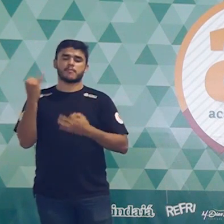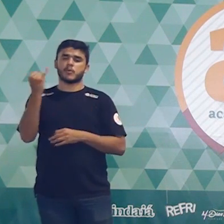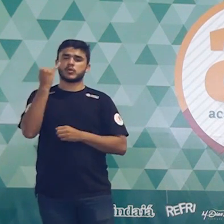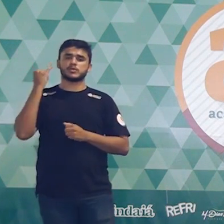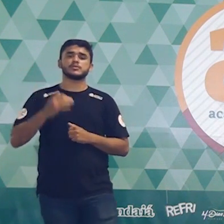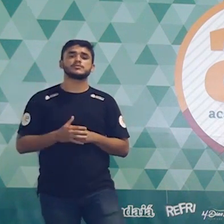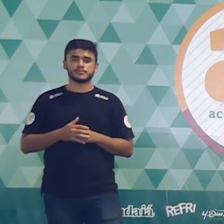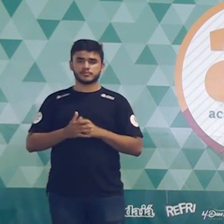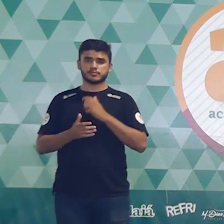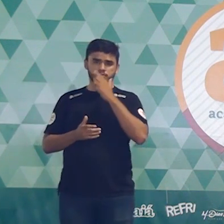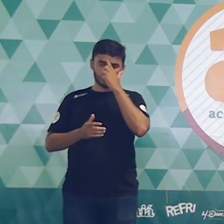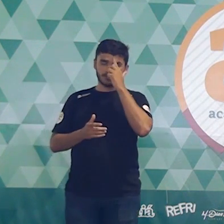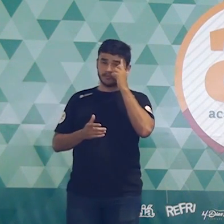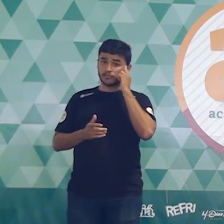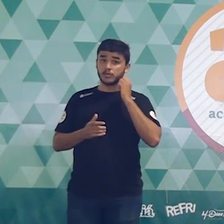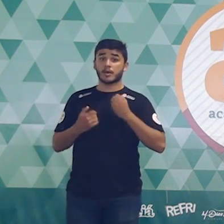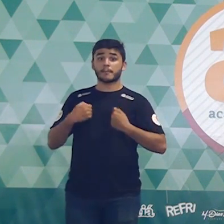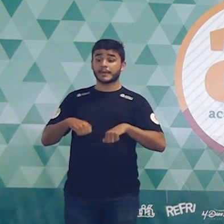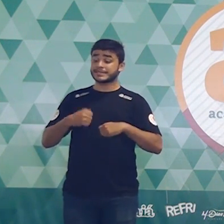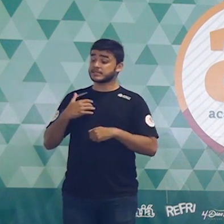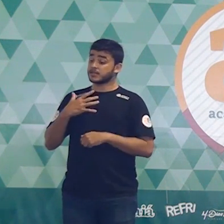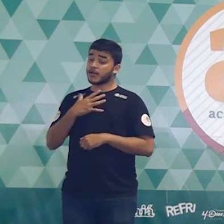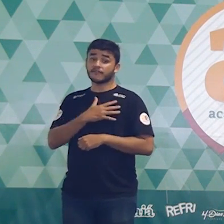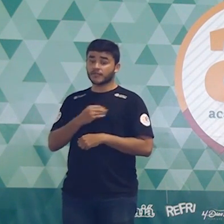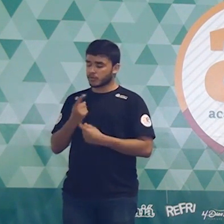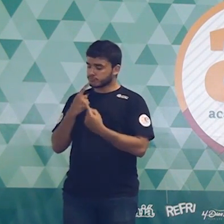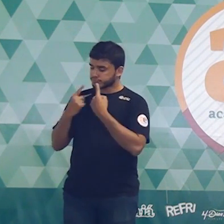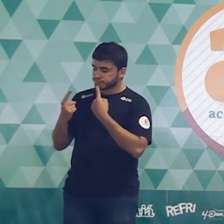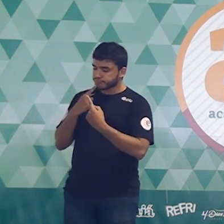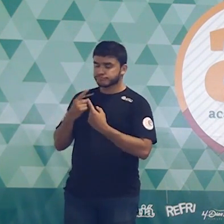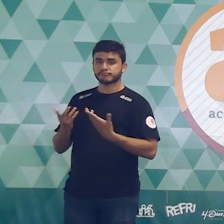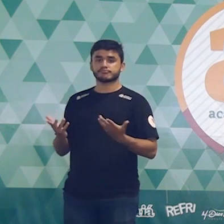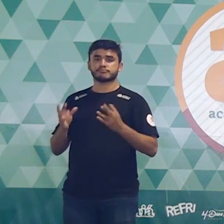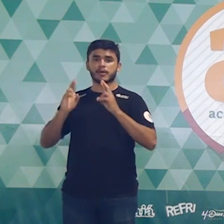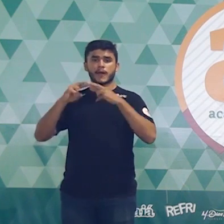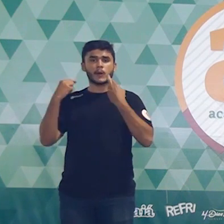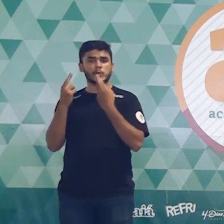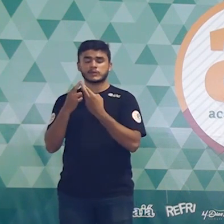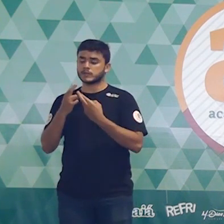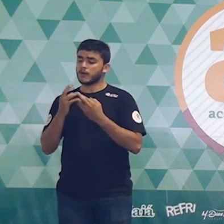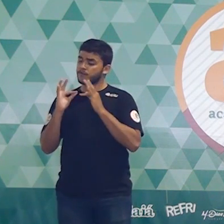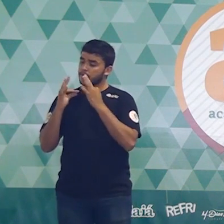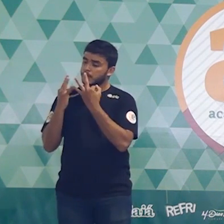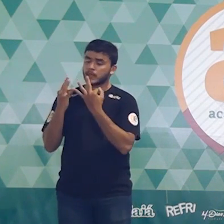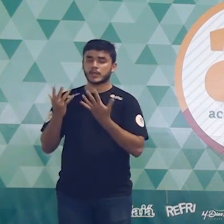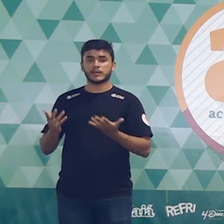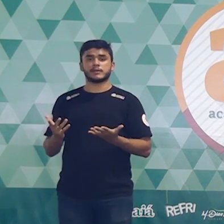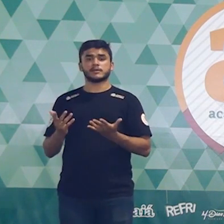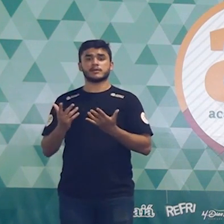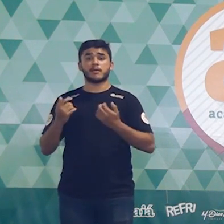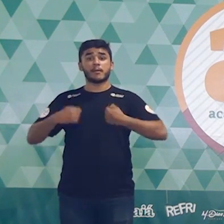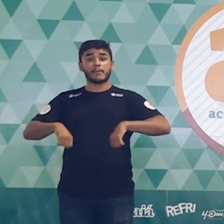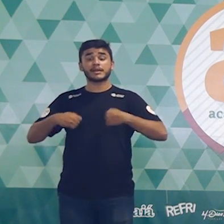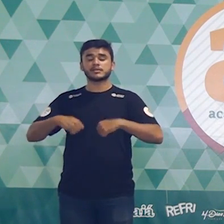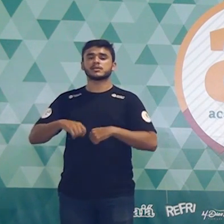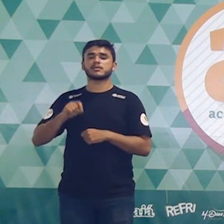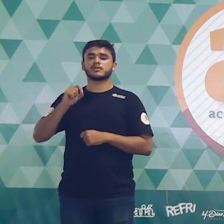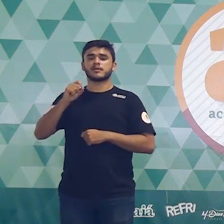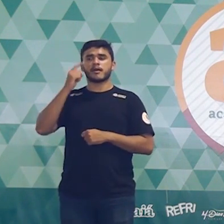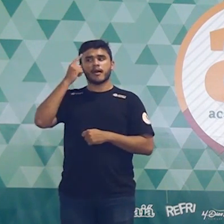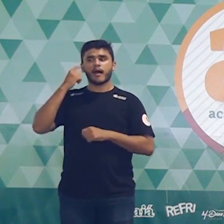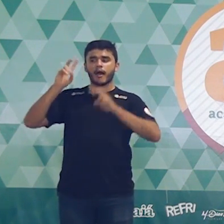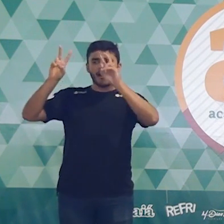Como? Dialogando mais nos lares, realizando mais reuniões domésticas, realizando mais pautas